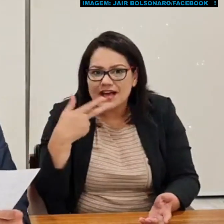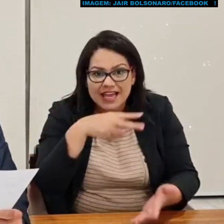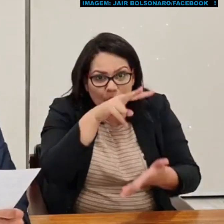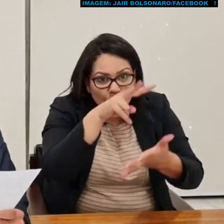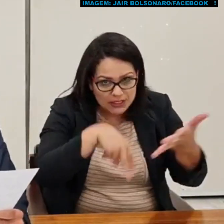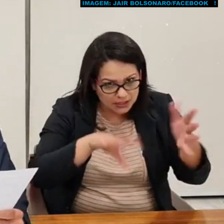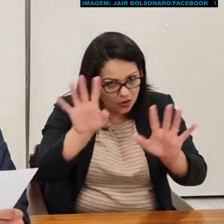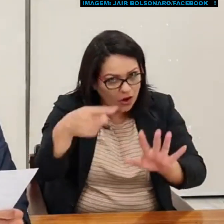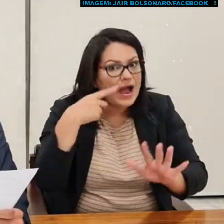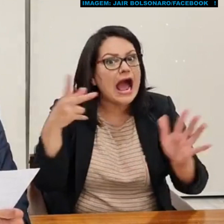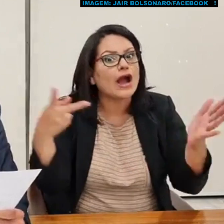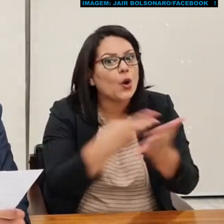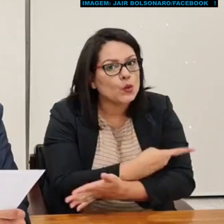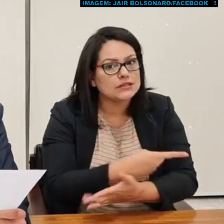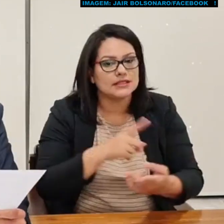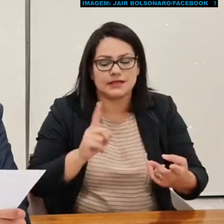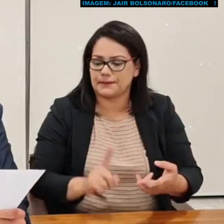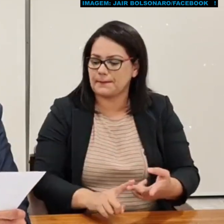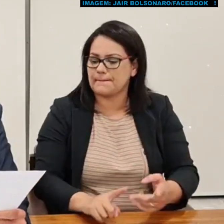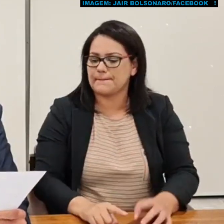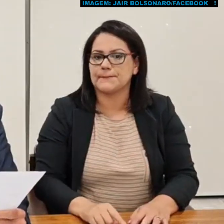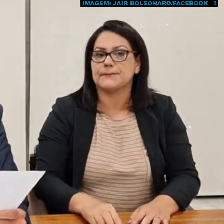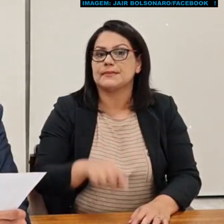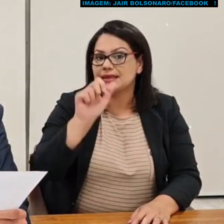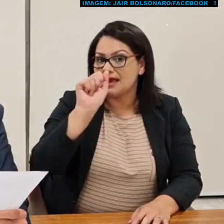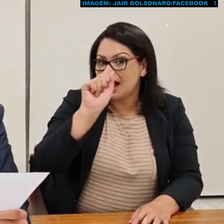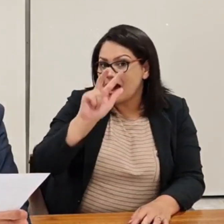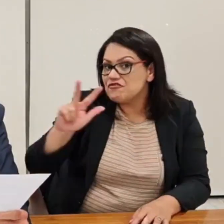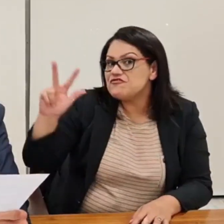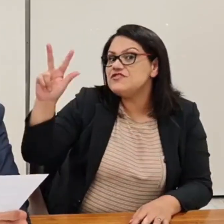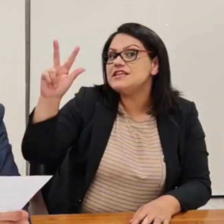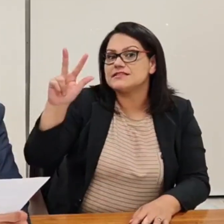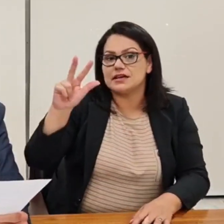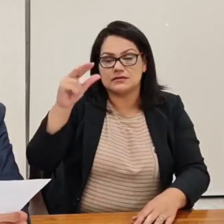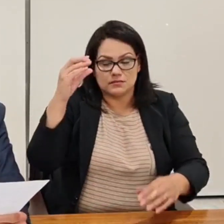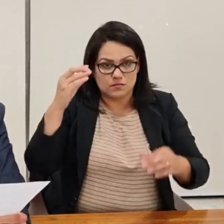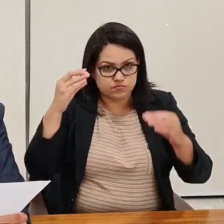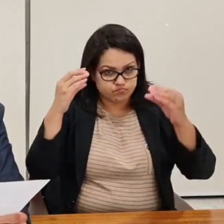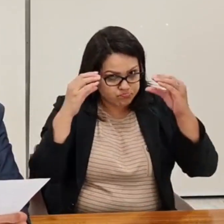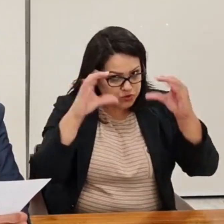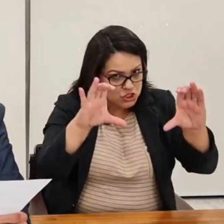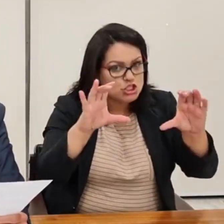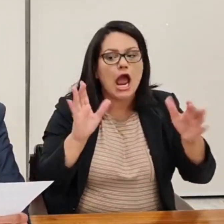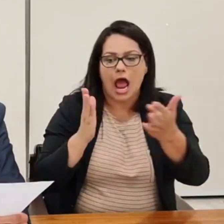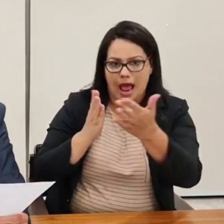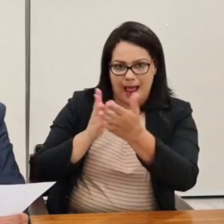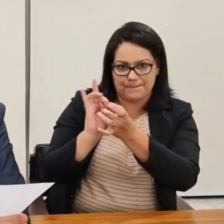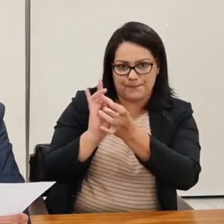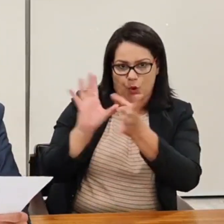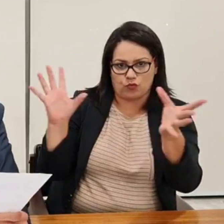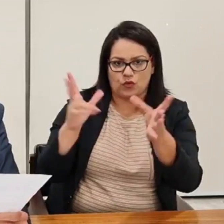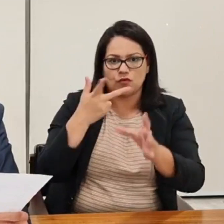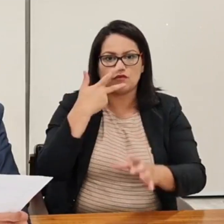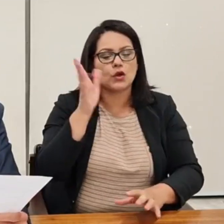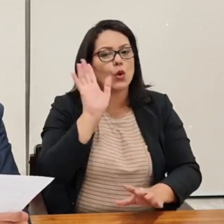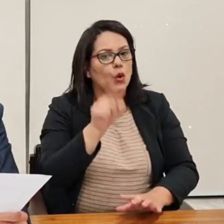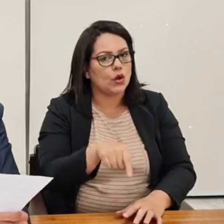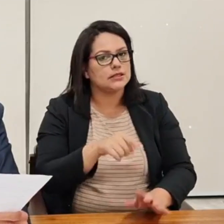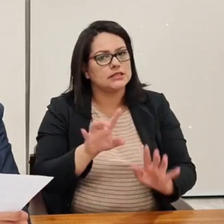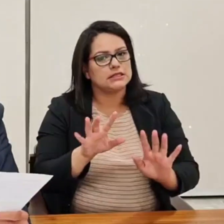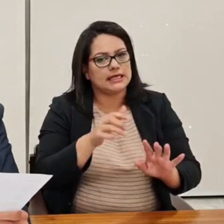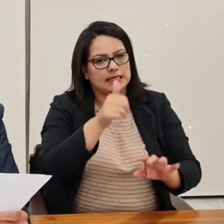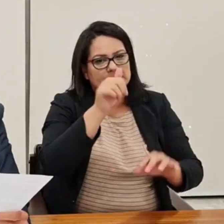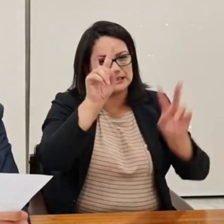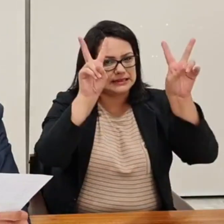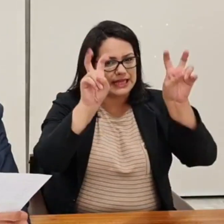vou repetir. A própria Anvisa, que aprovou a vacina, ela diz ali, se não me engano, são